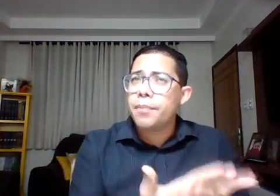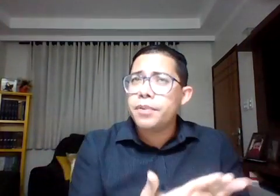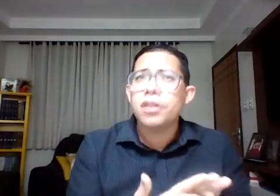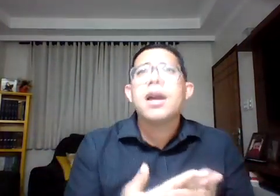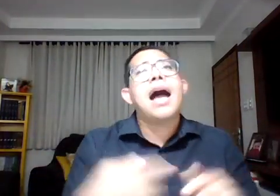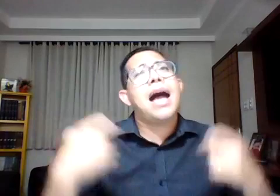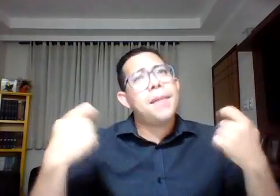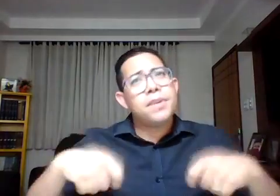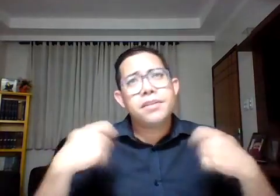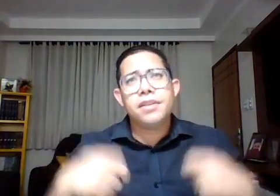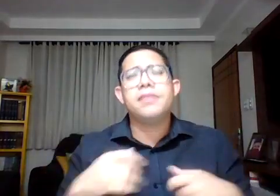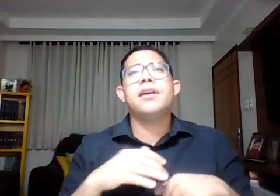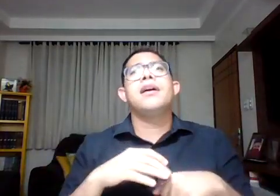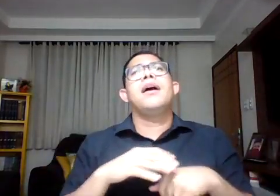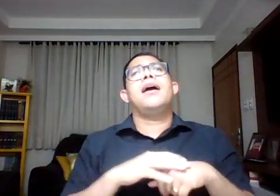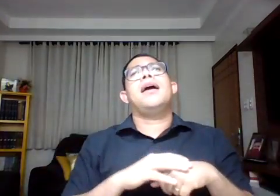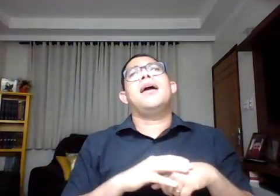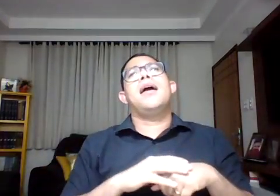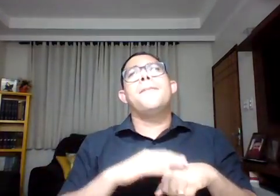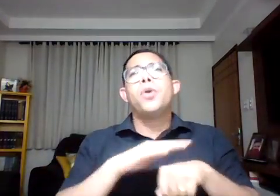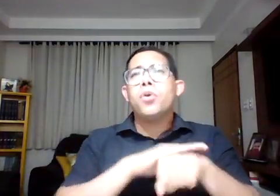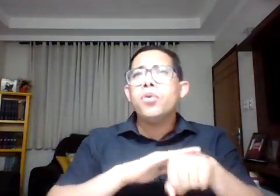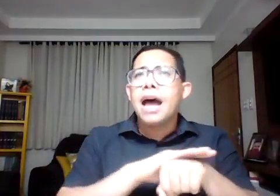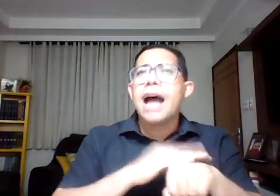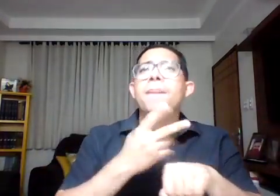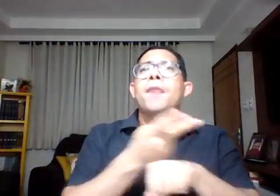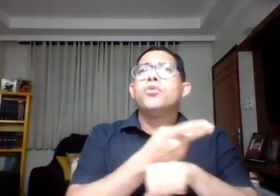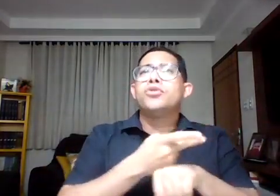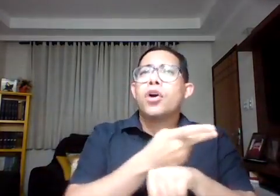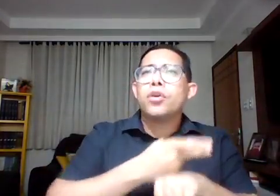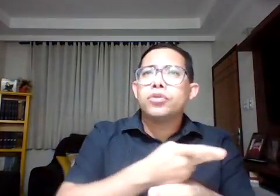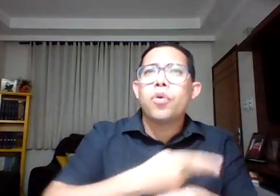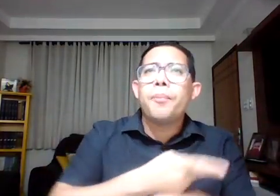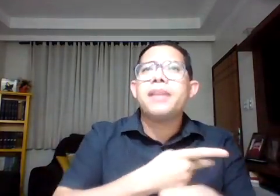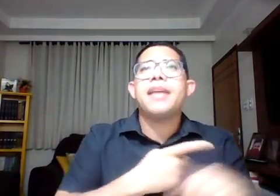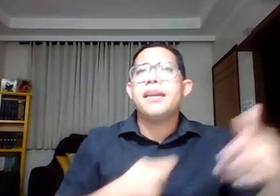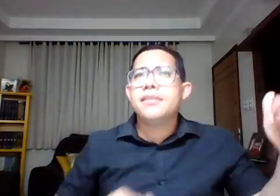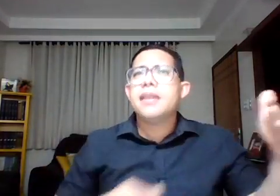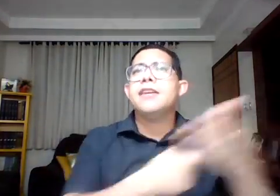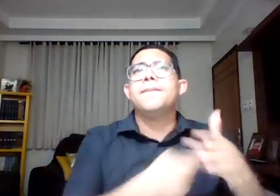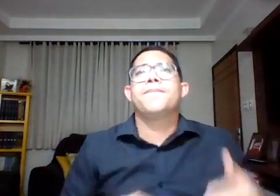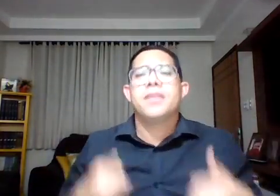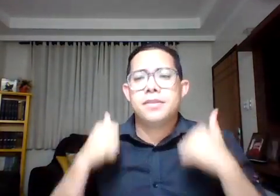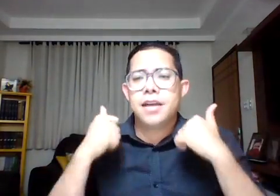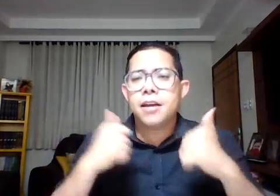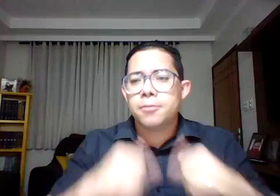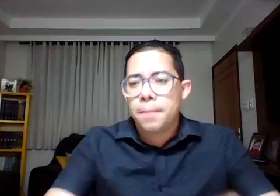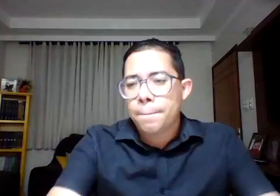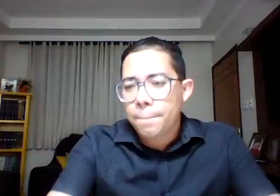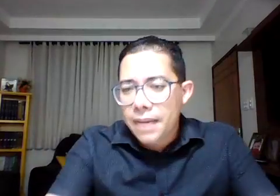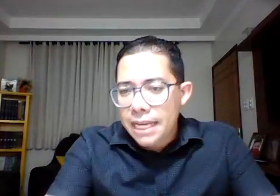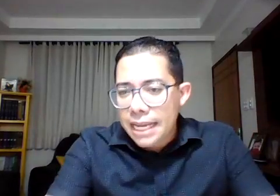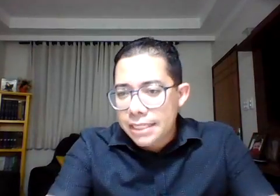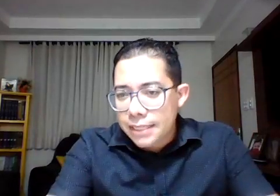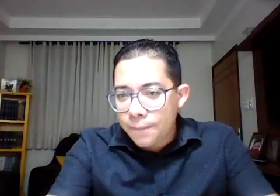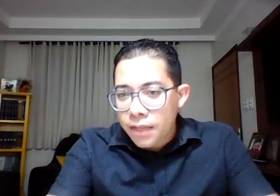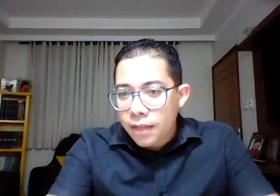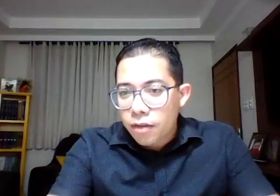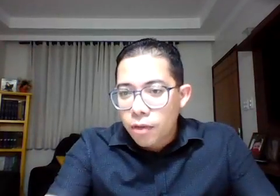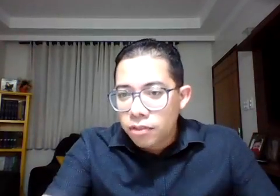intérprete, precisa procurar os órgãos competentes aí, certo? Beleza. Então vamos